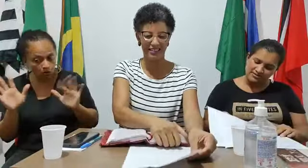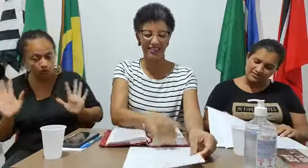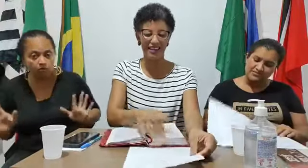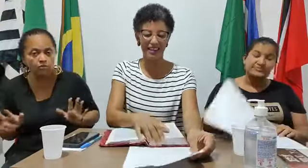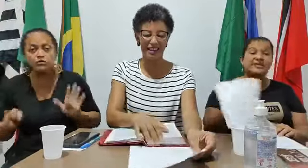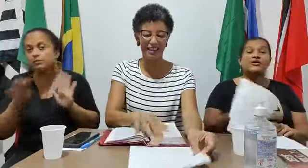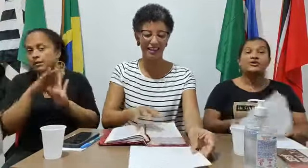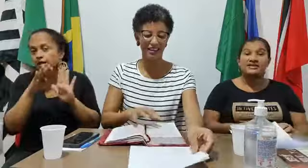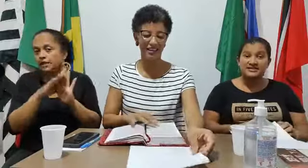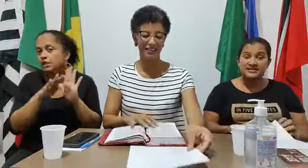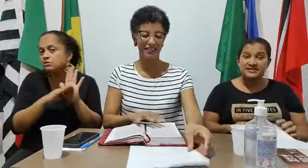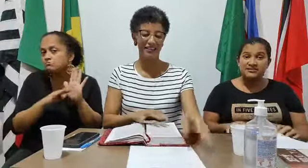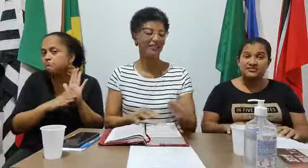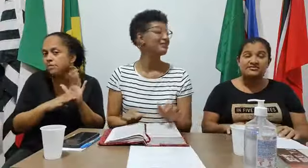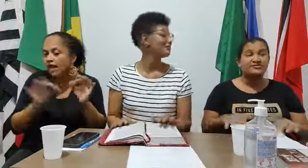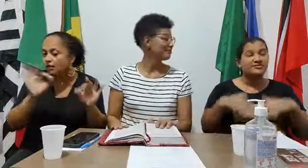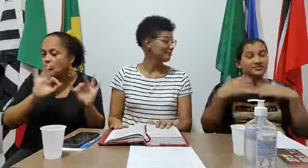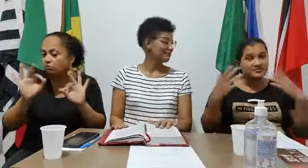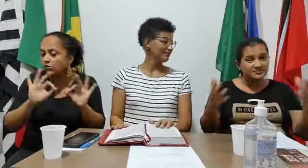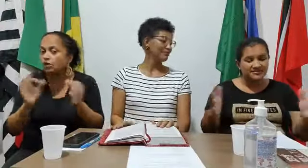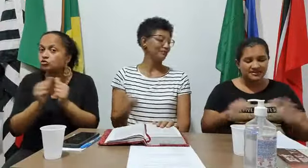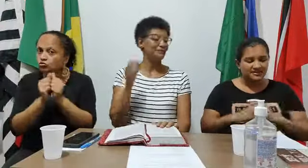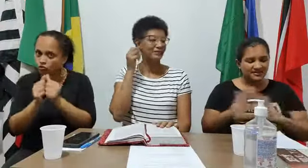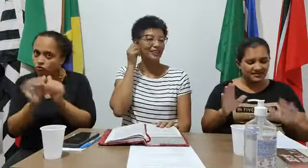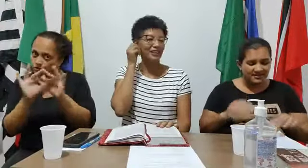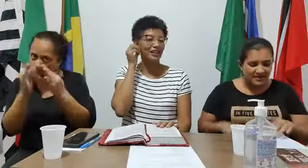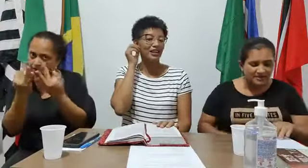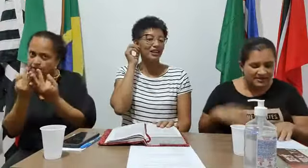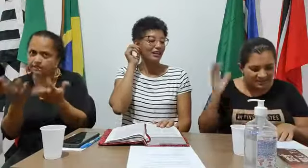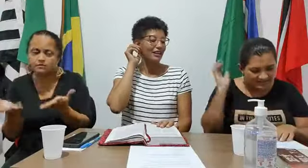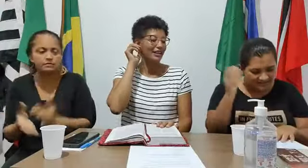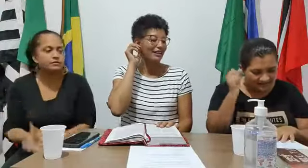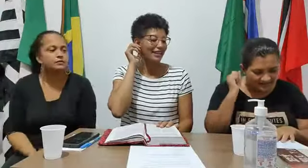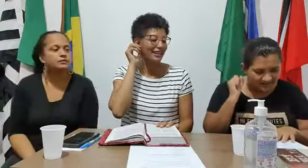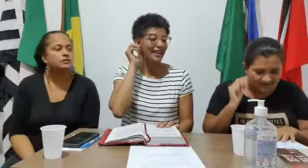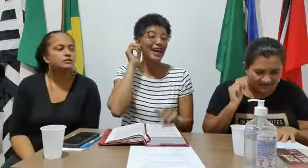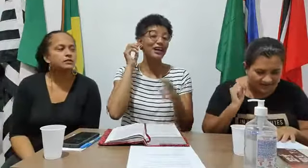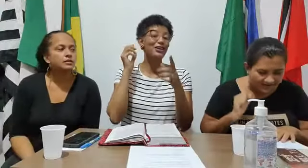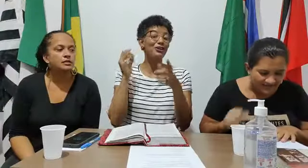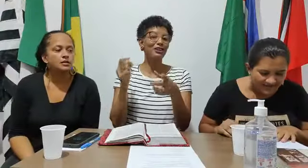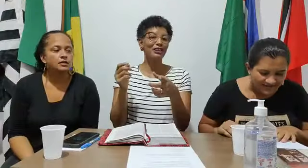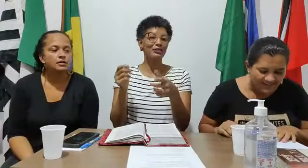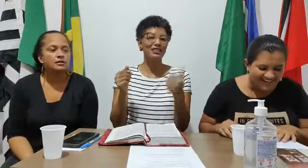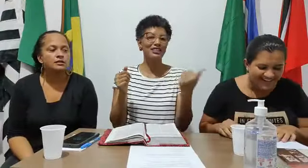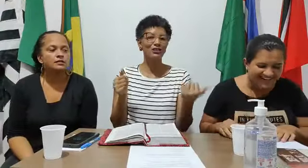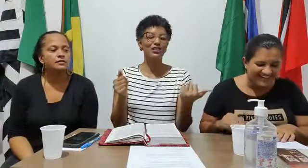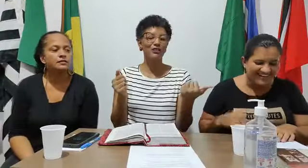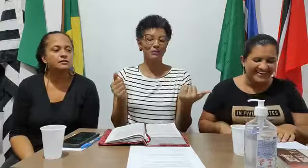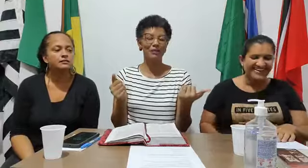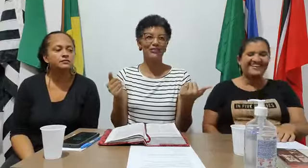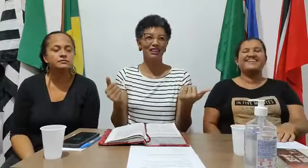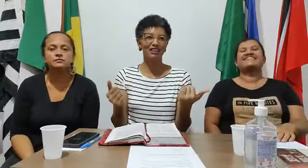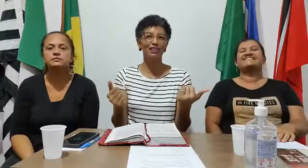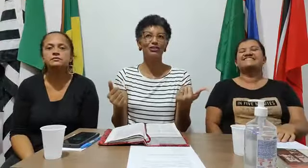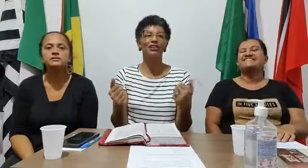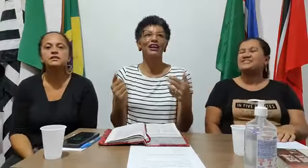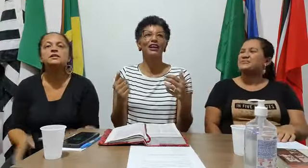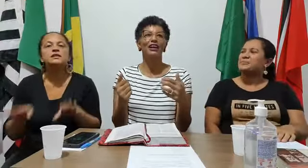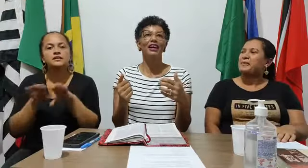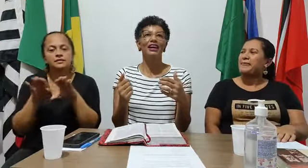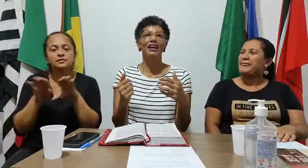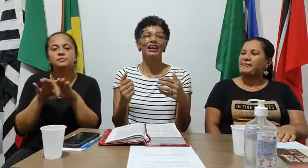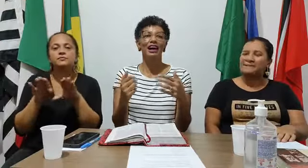planejamento? Sim. Da organização? Então, verdade. Amém, vocês entenderam. E outra coisa, dentro disso que a Fabi está